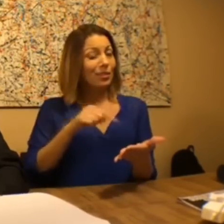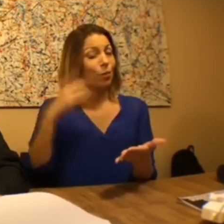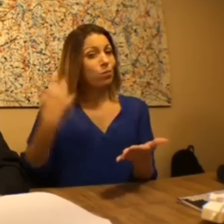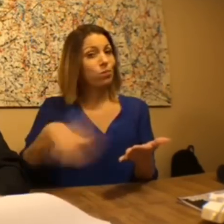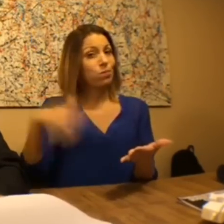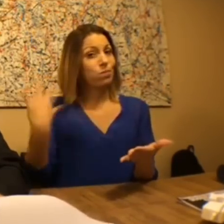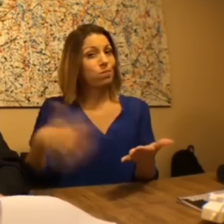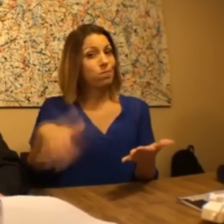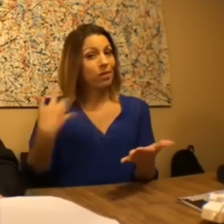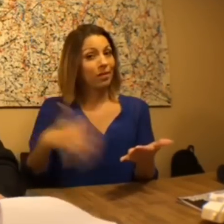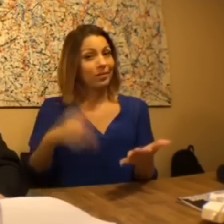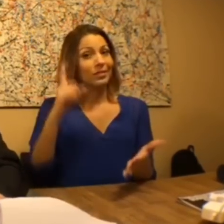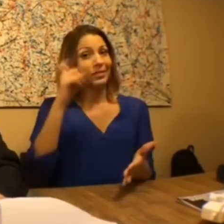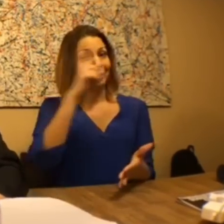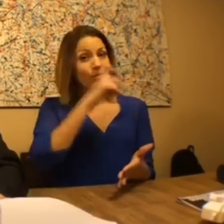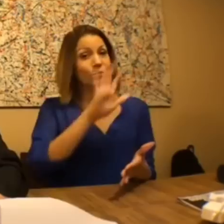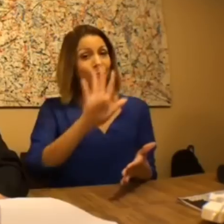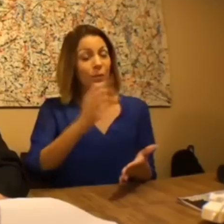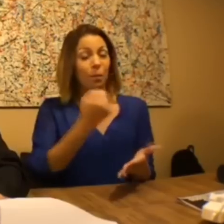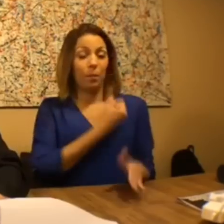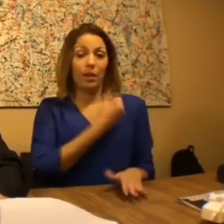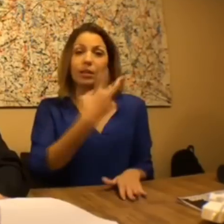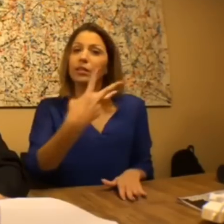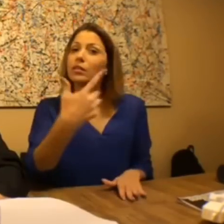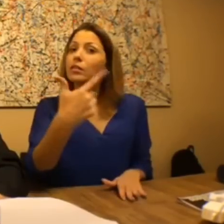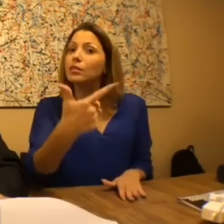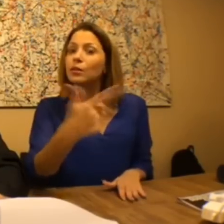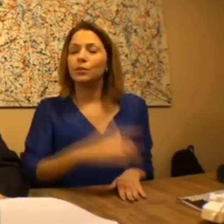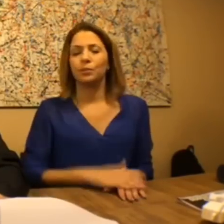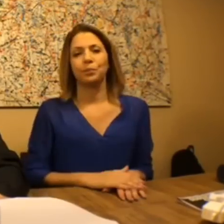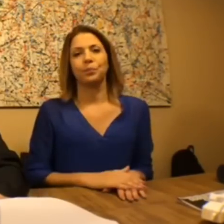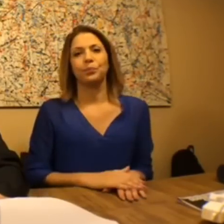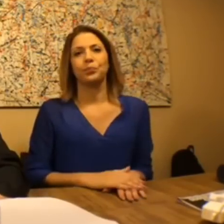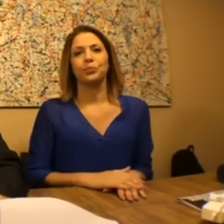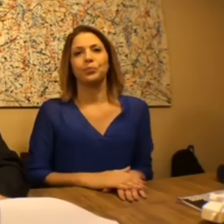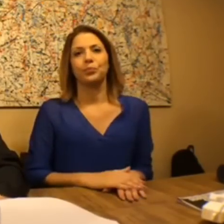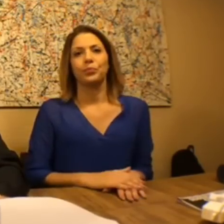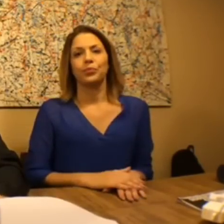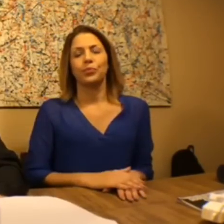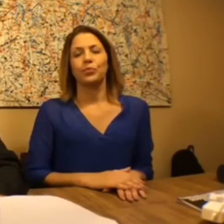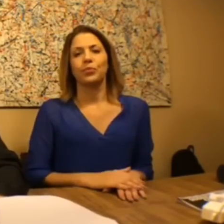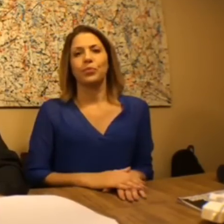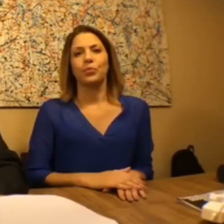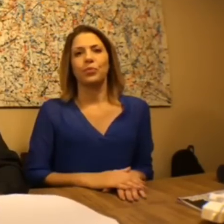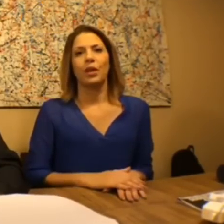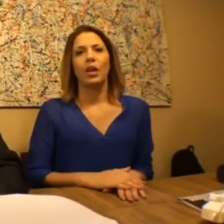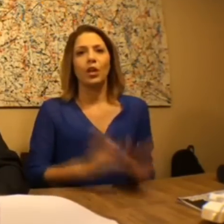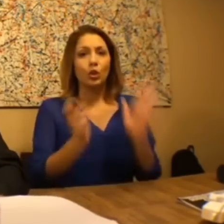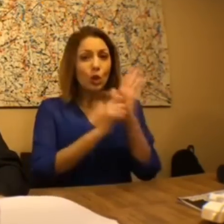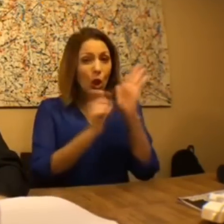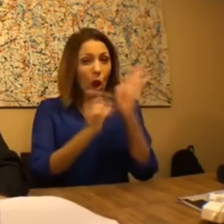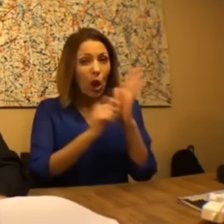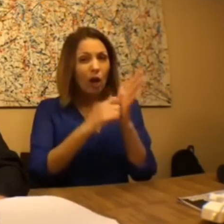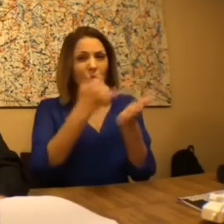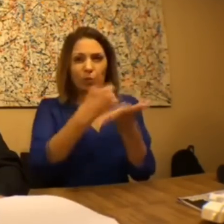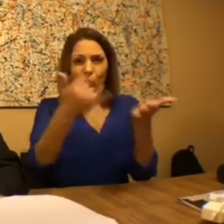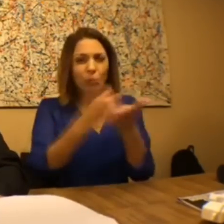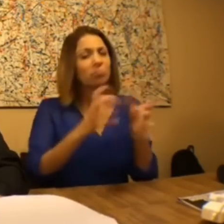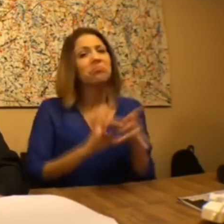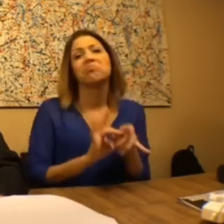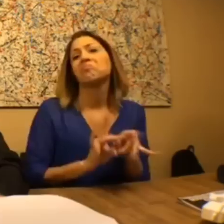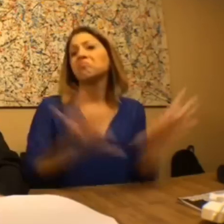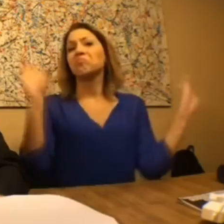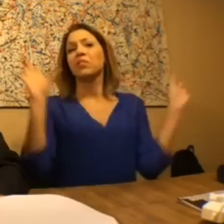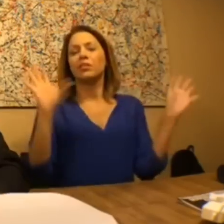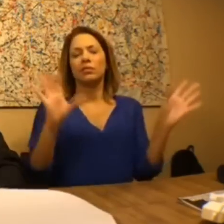lascar. Página 32. Promover a descriminalização das drogas. Imagina, tu